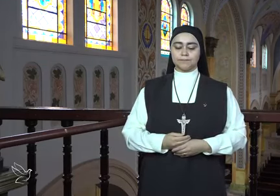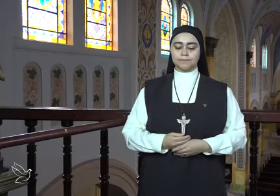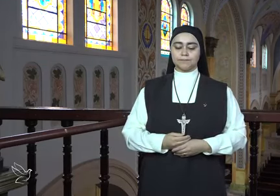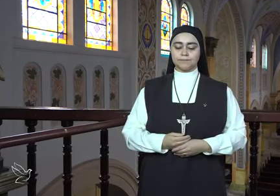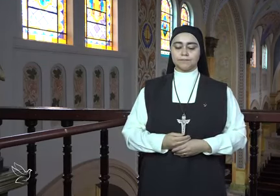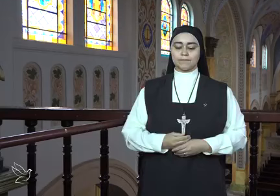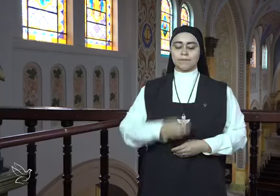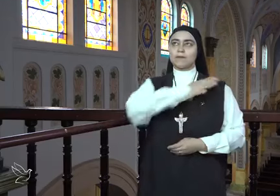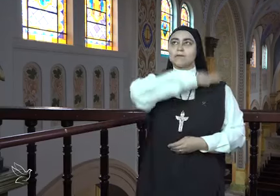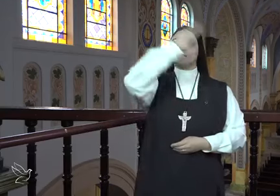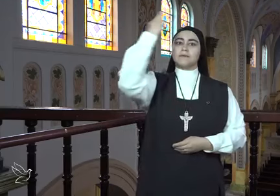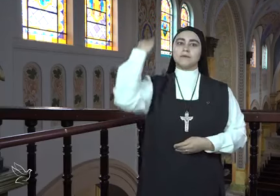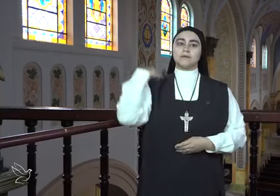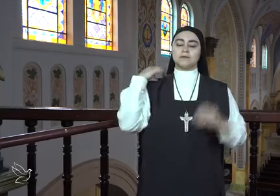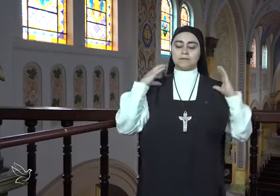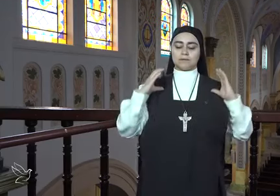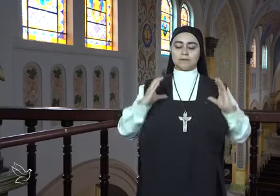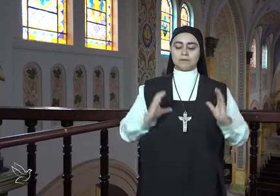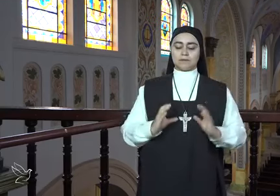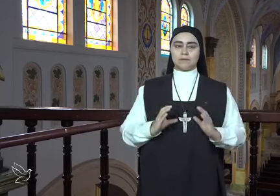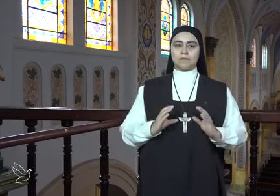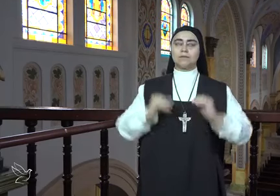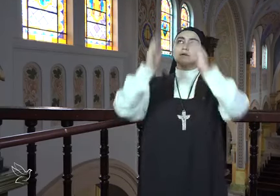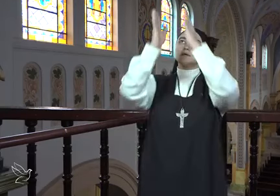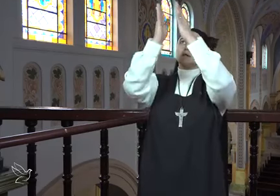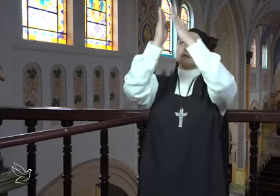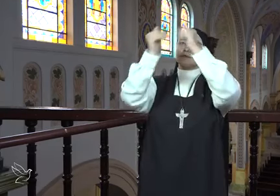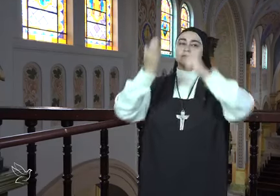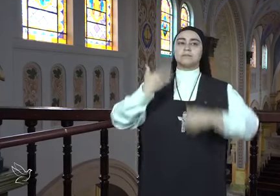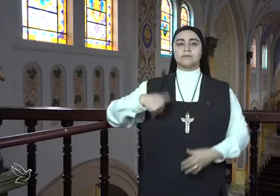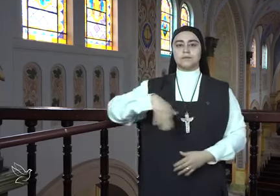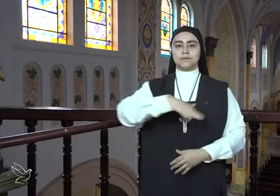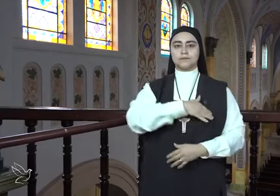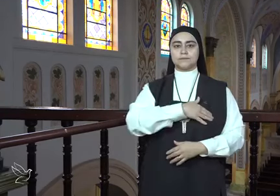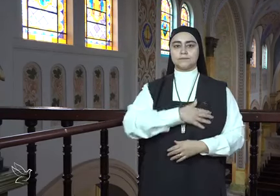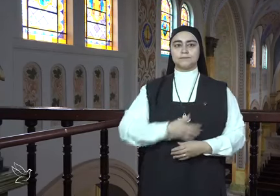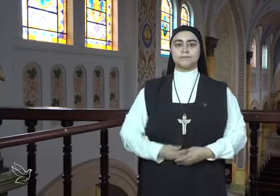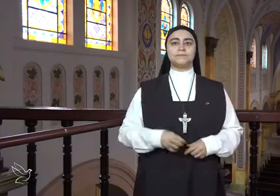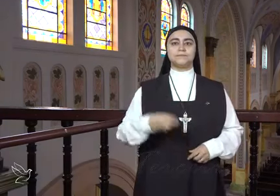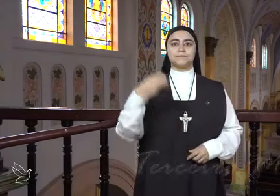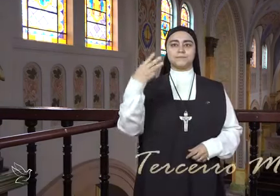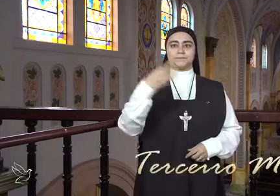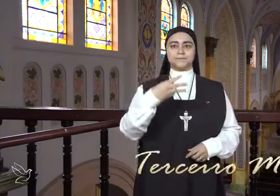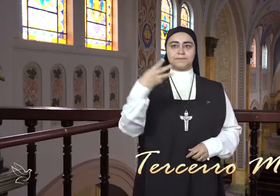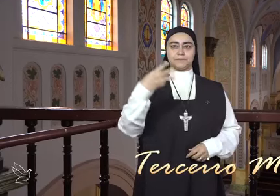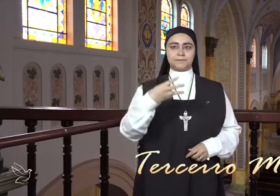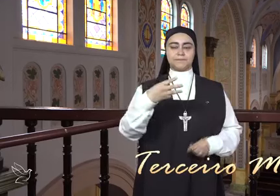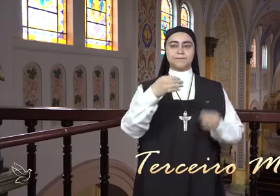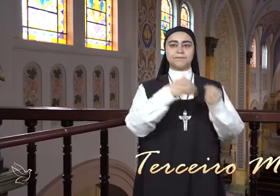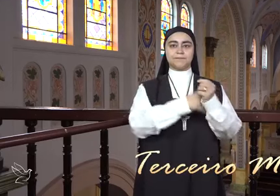Nossa Senhora do Carmo, rogai por nós. No terceiro mistério